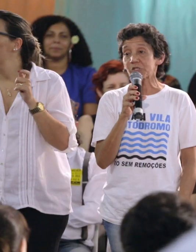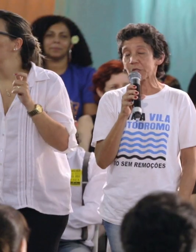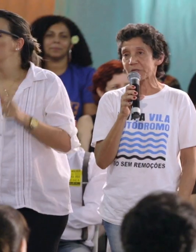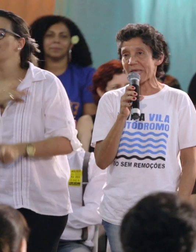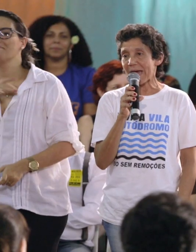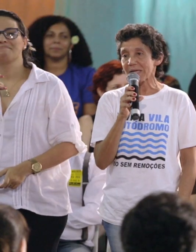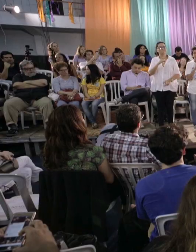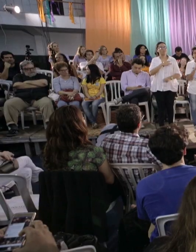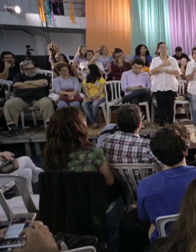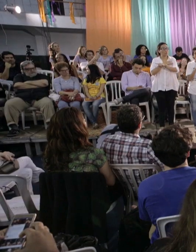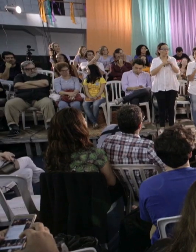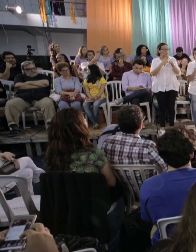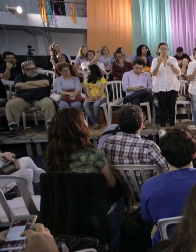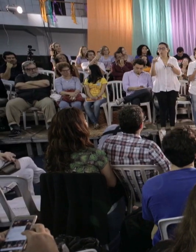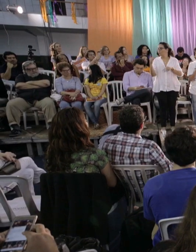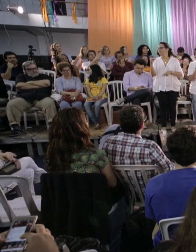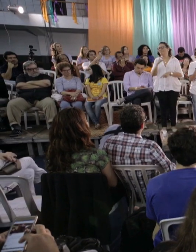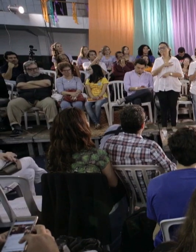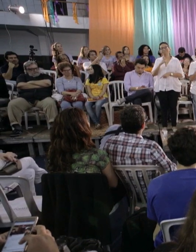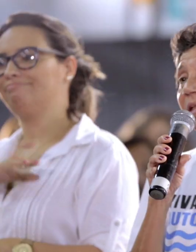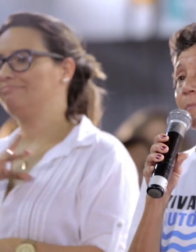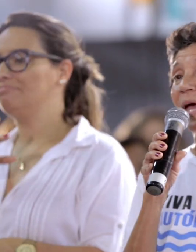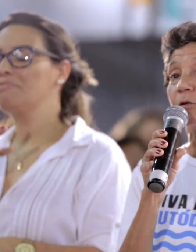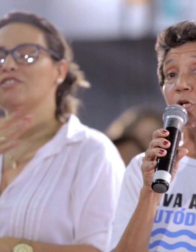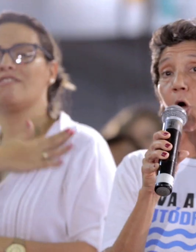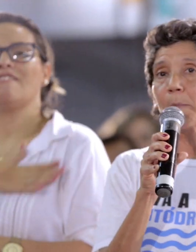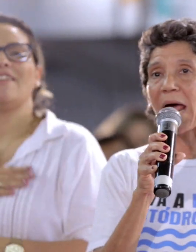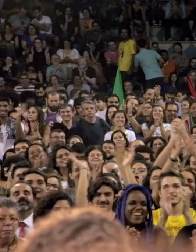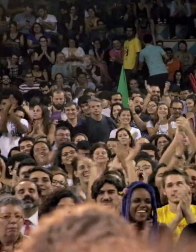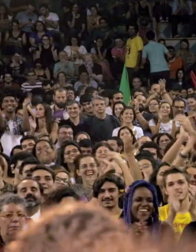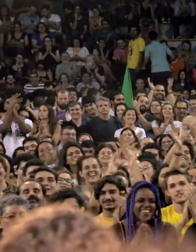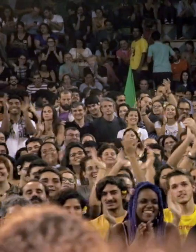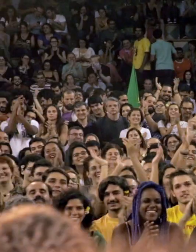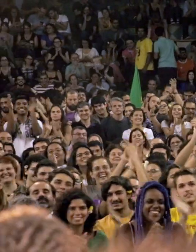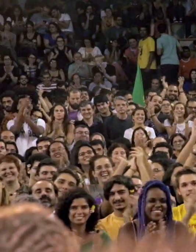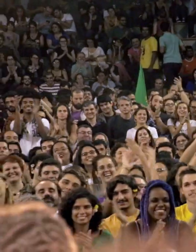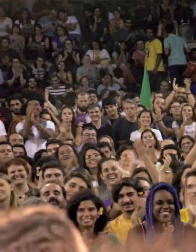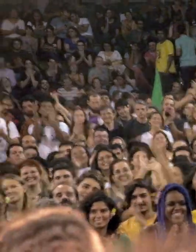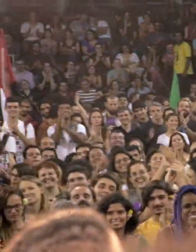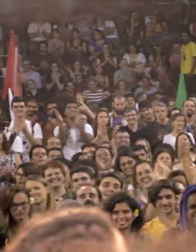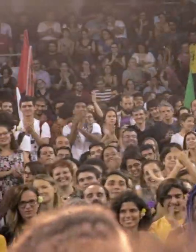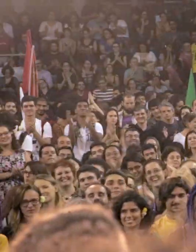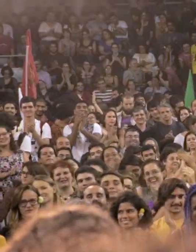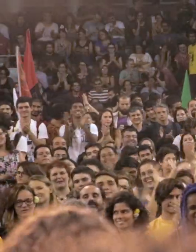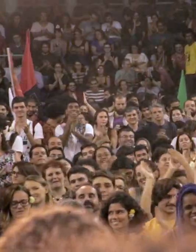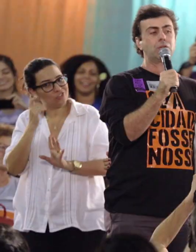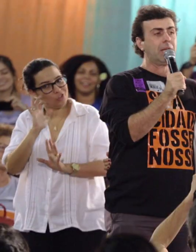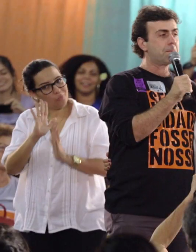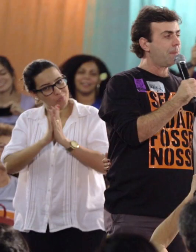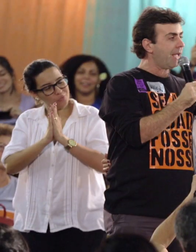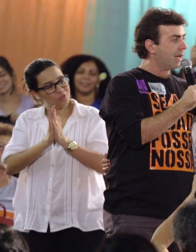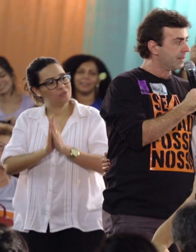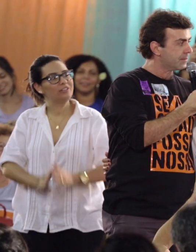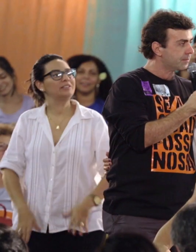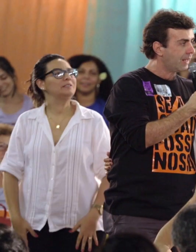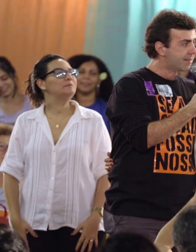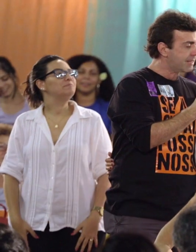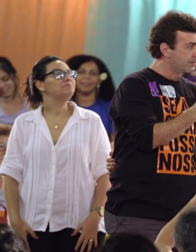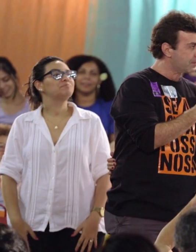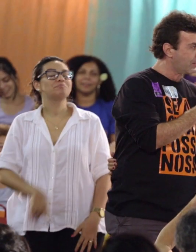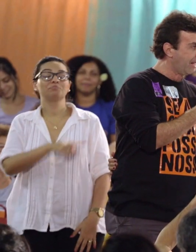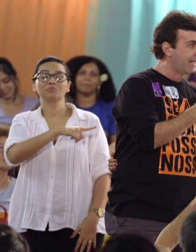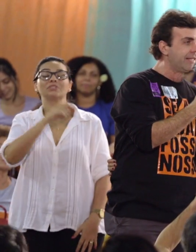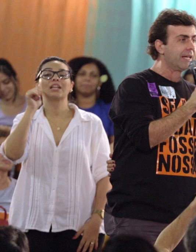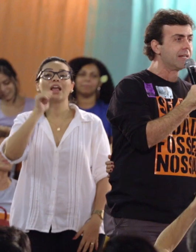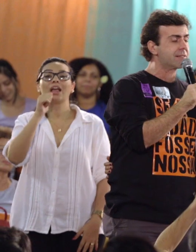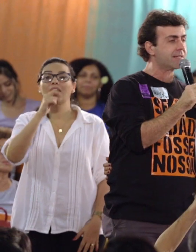sem medo de lutar, sem medo de ser feliz, sem medo de cobrar o seu direito. A dona Penha,